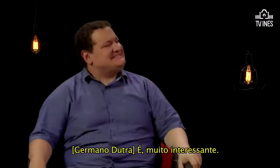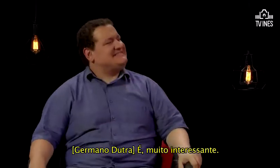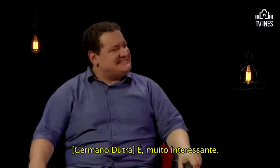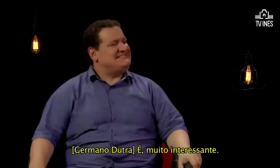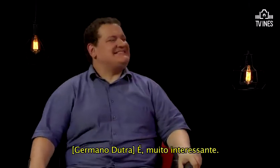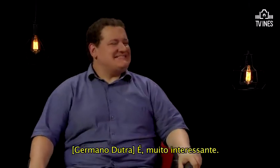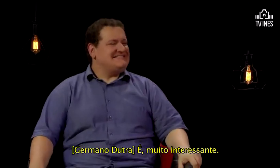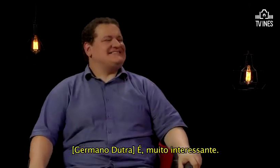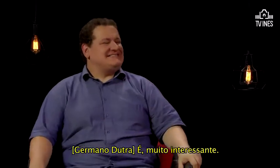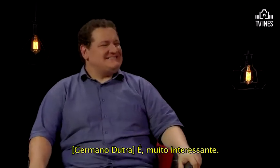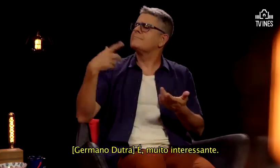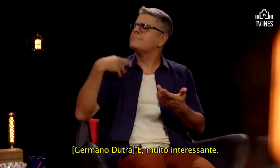é muito interessante.